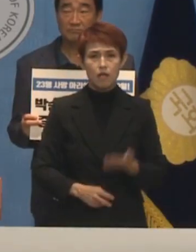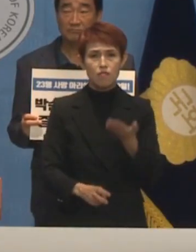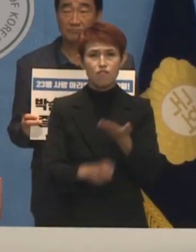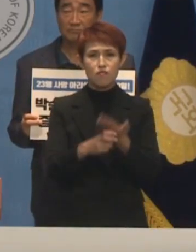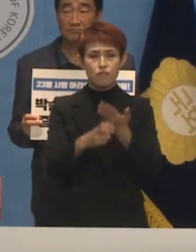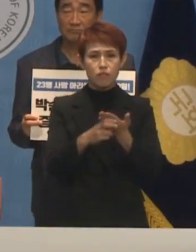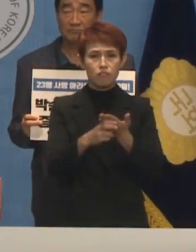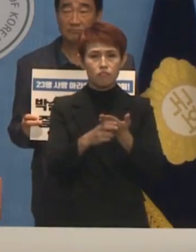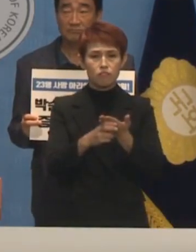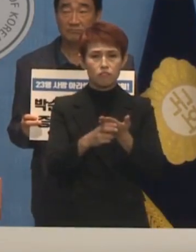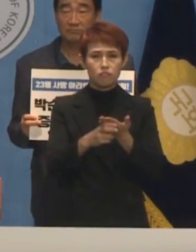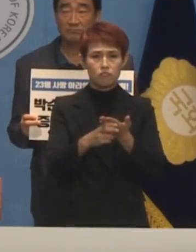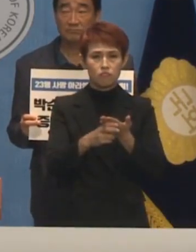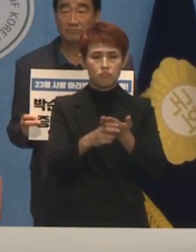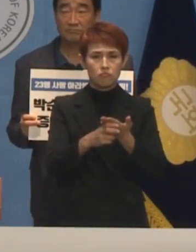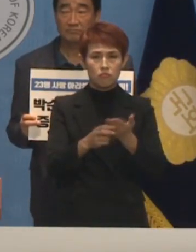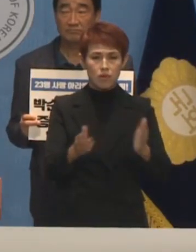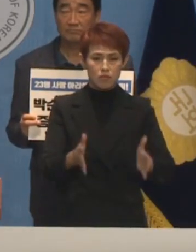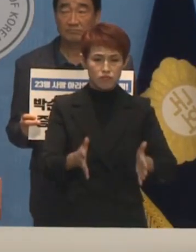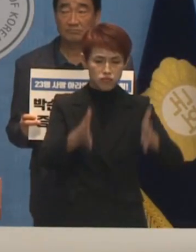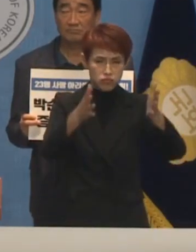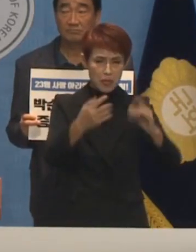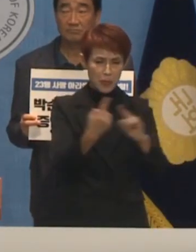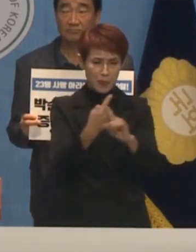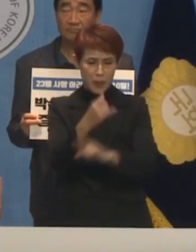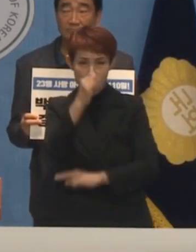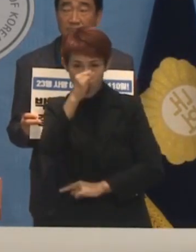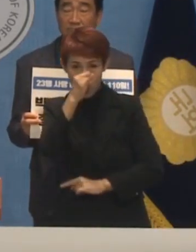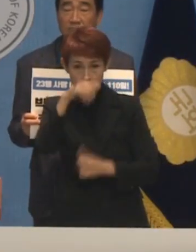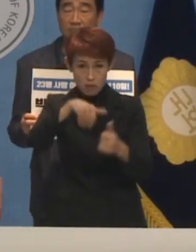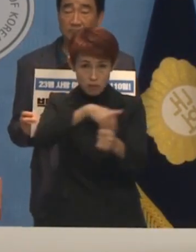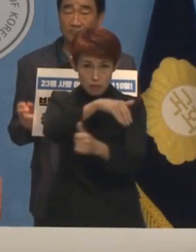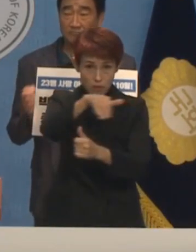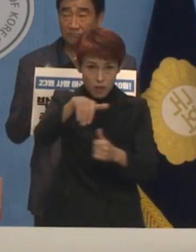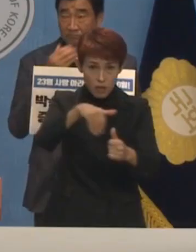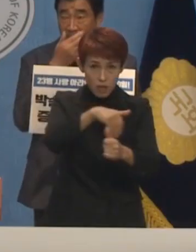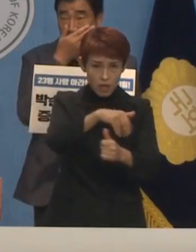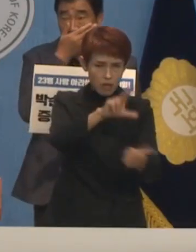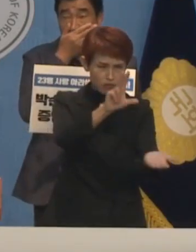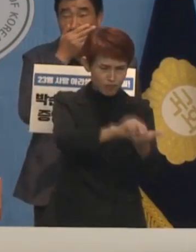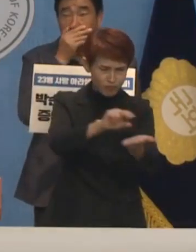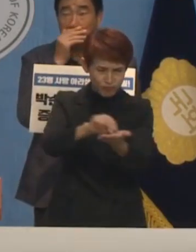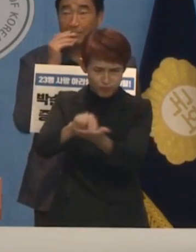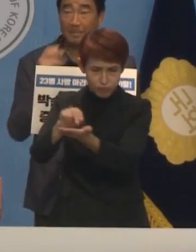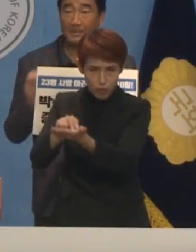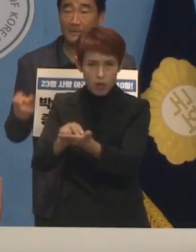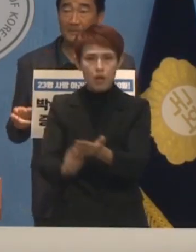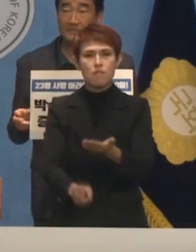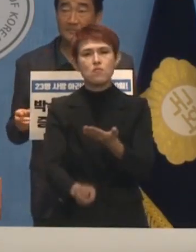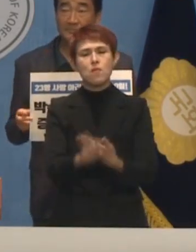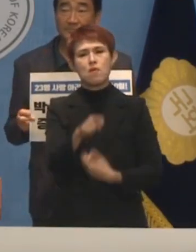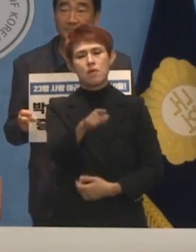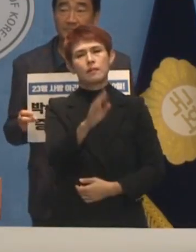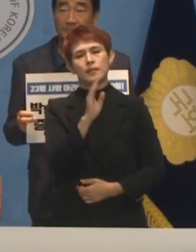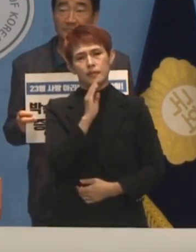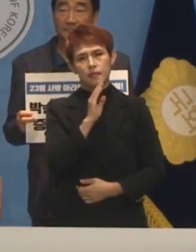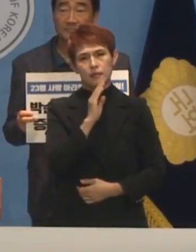변경한 거에 대한 모든 상황들이 집적된 불법의